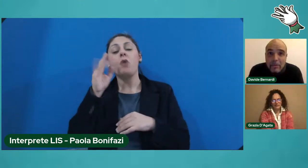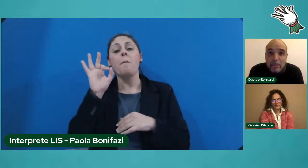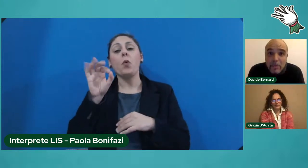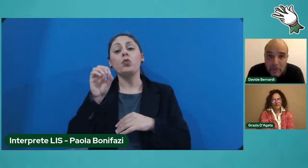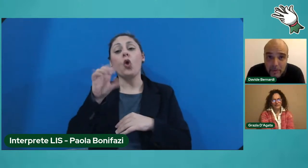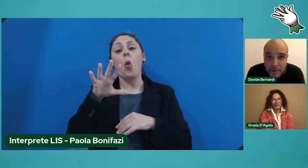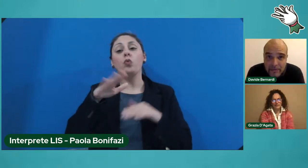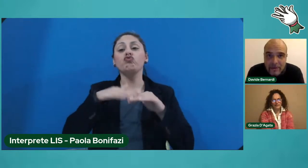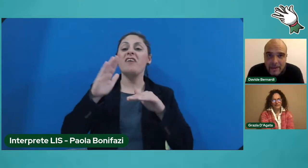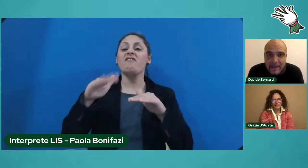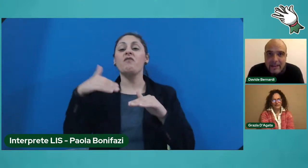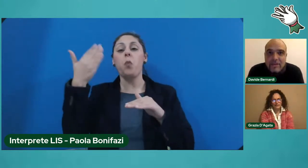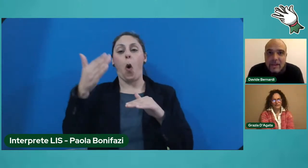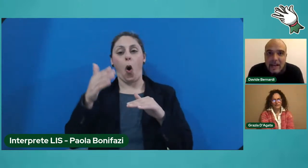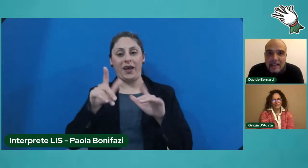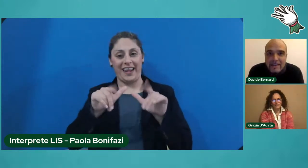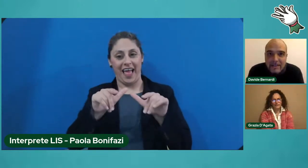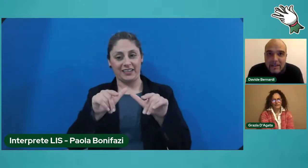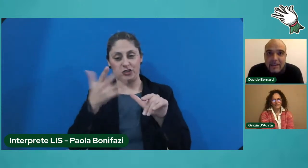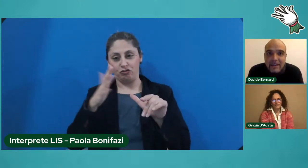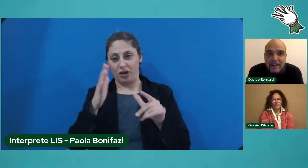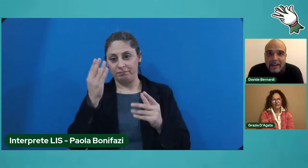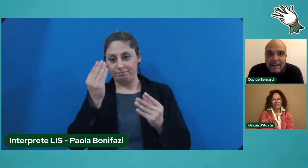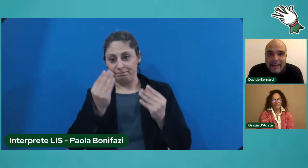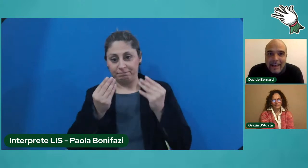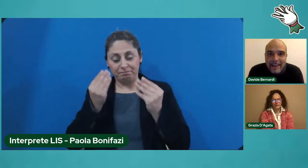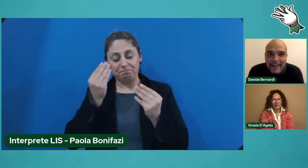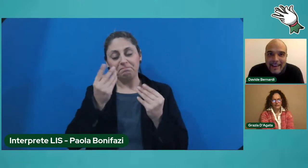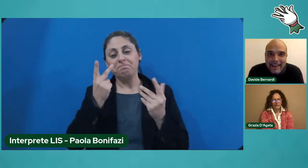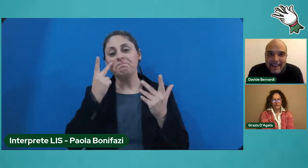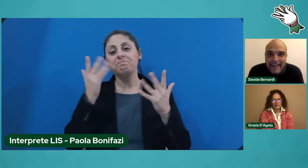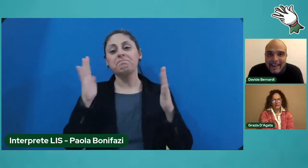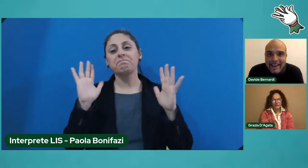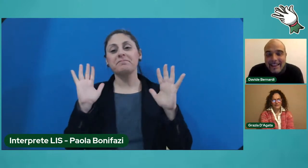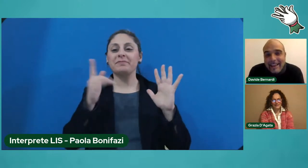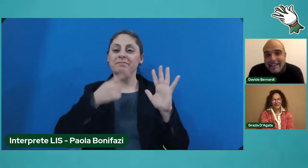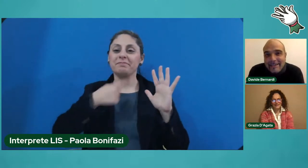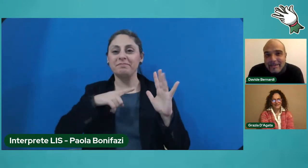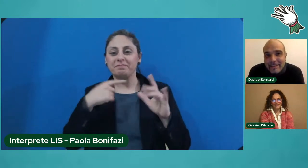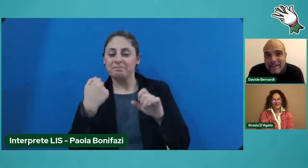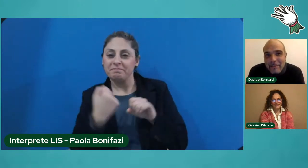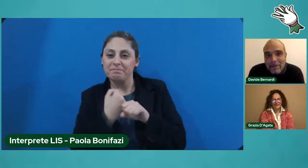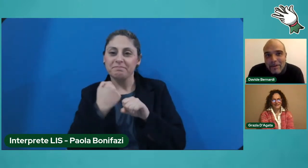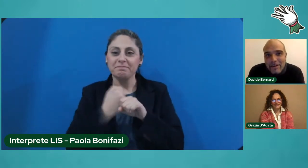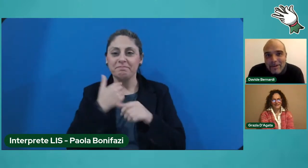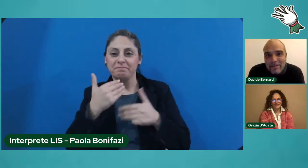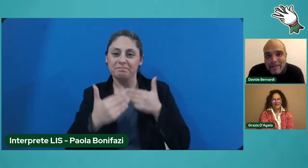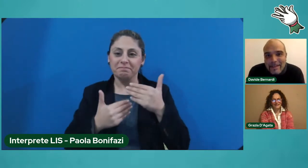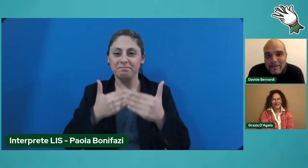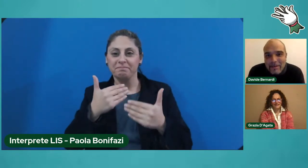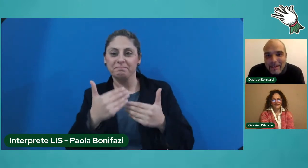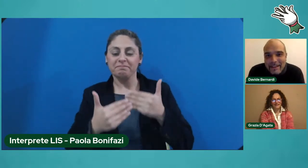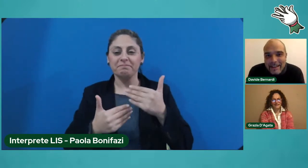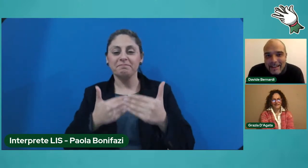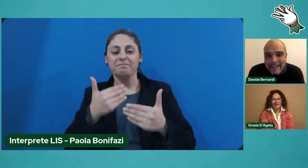Lazio e niente, siamo, insomma, stiamo per, diciamo, nella parte nord